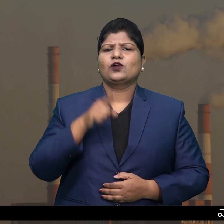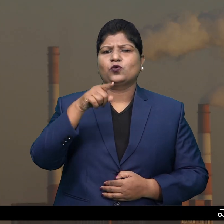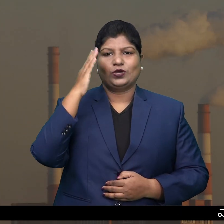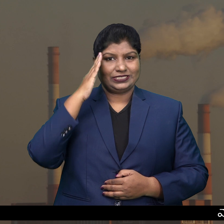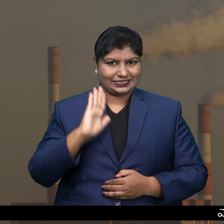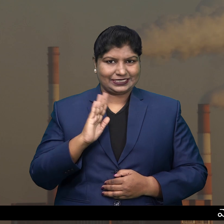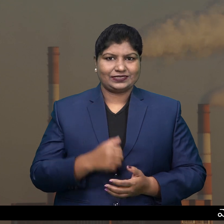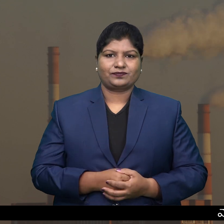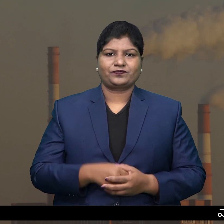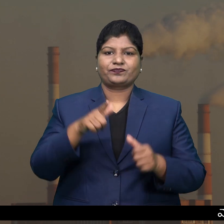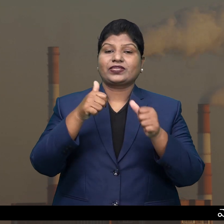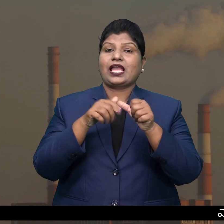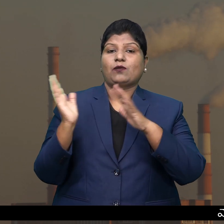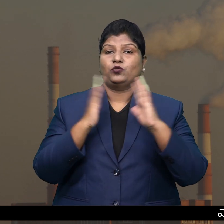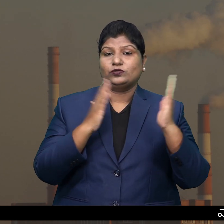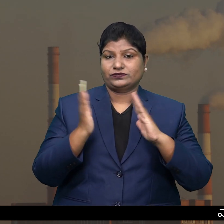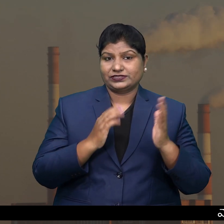వాతావరణం